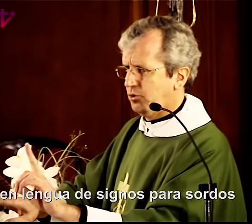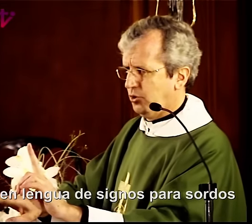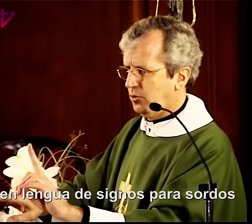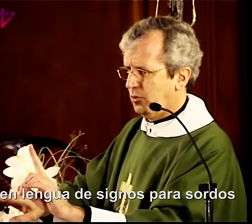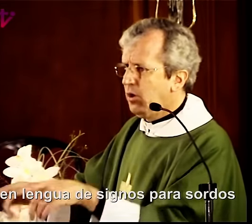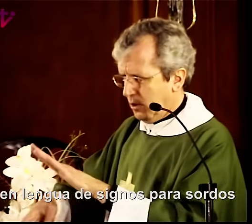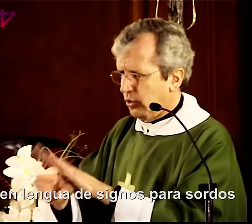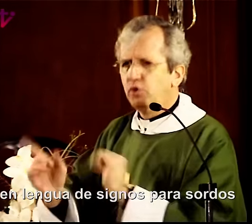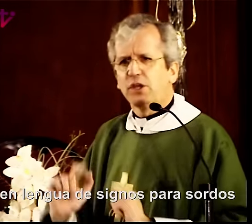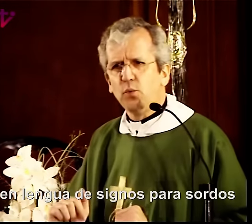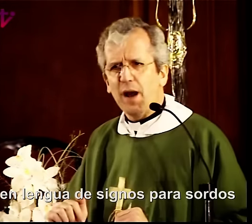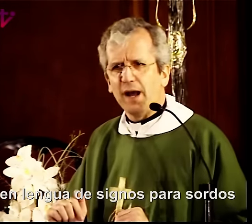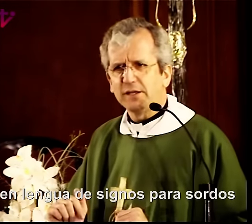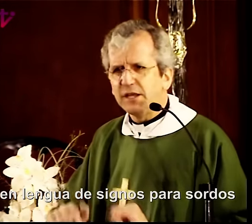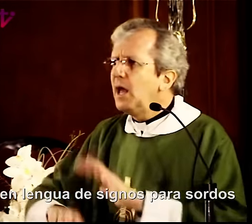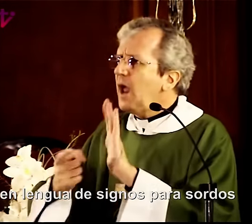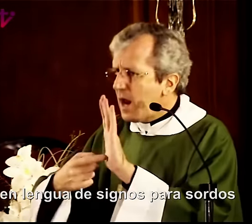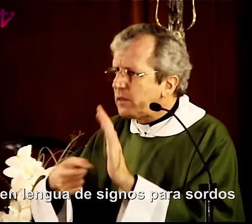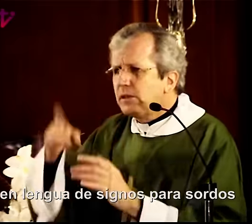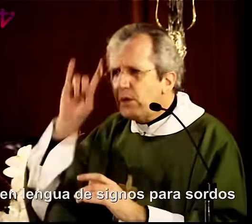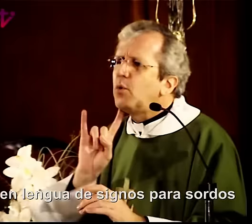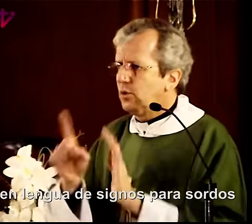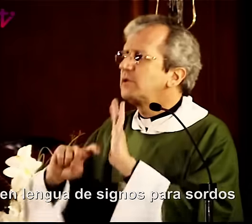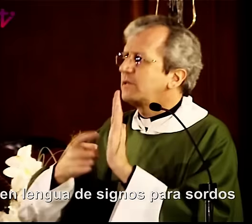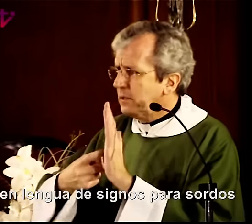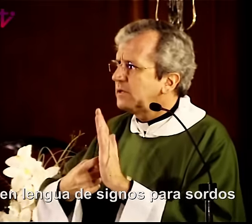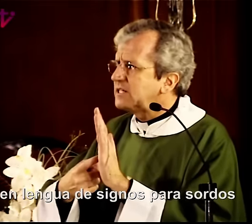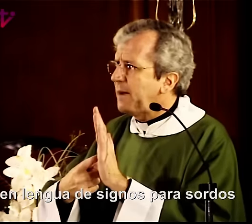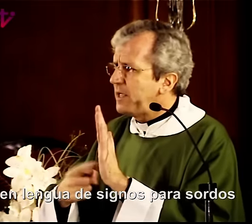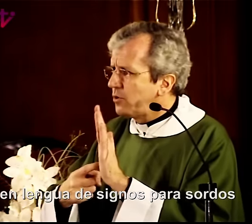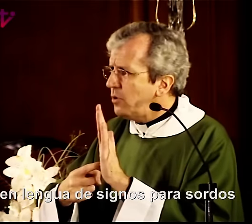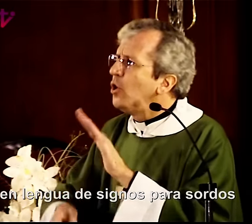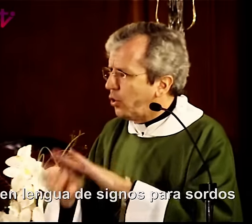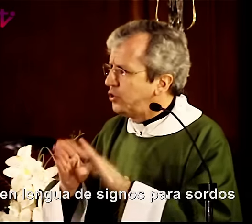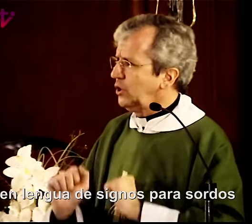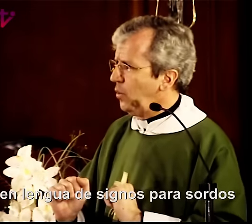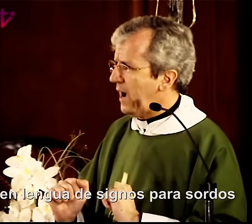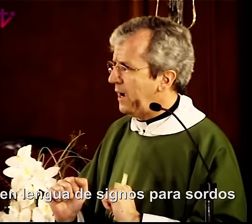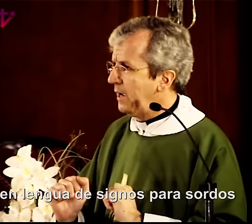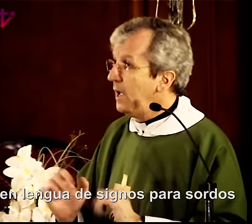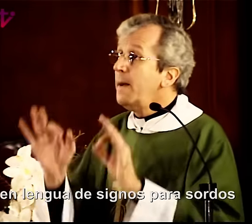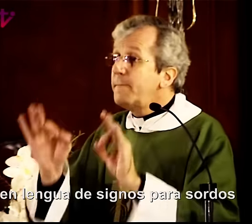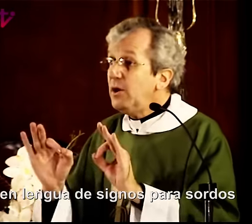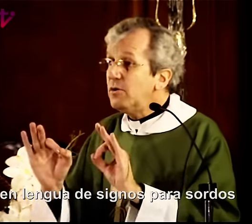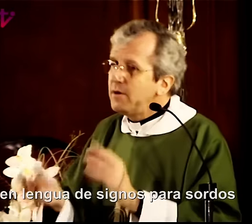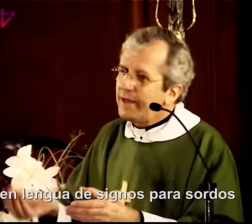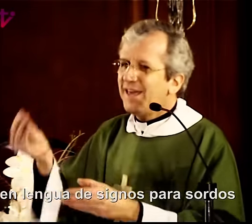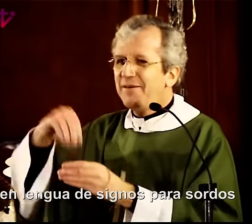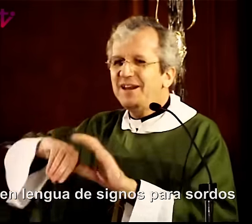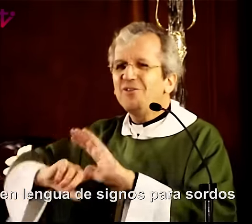no. Continúa, es decir, el Antiguo Testamento continúa, pero he venido